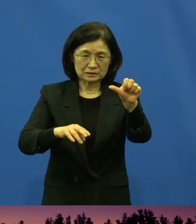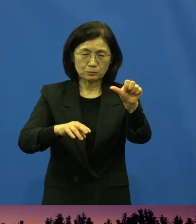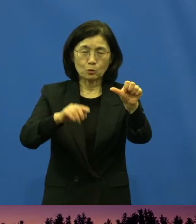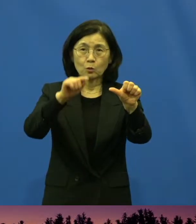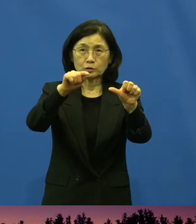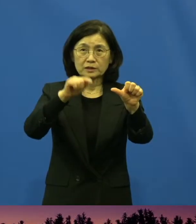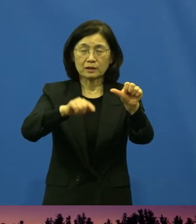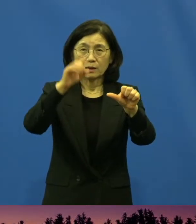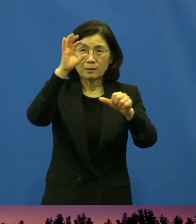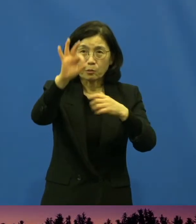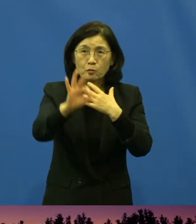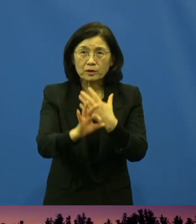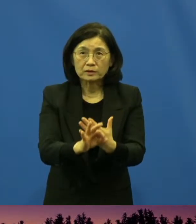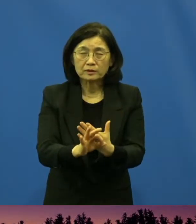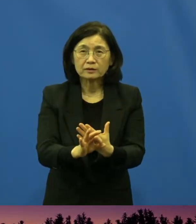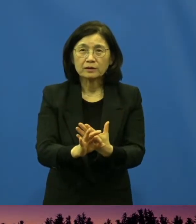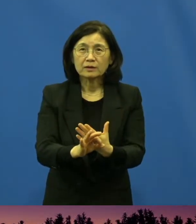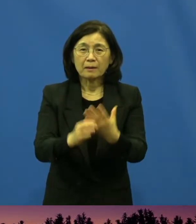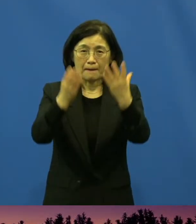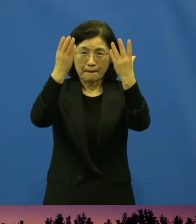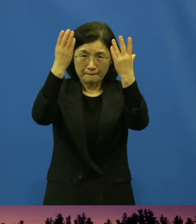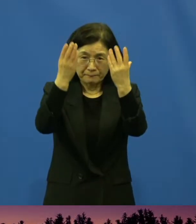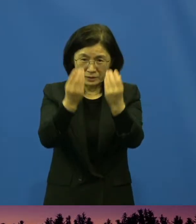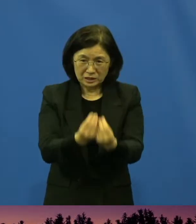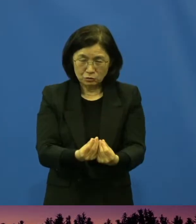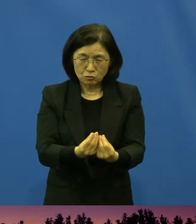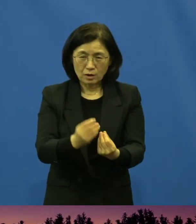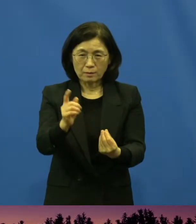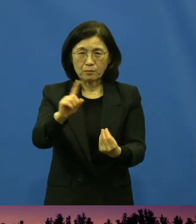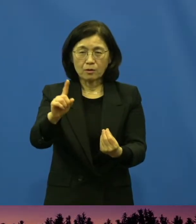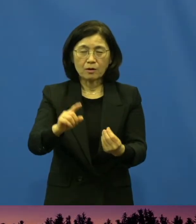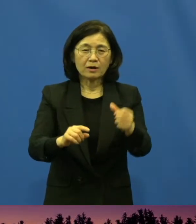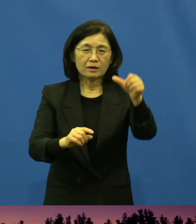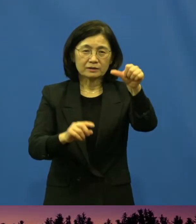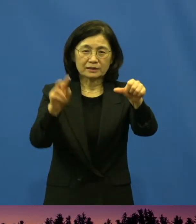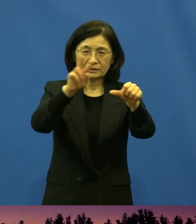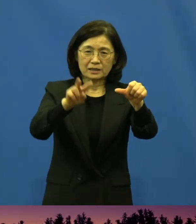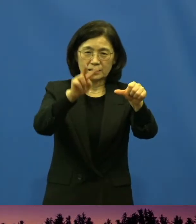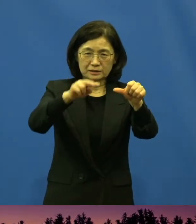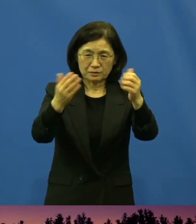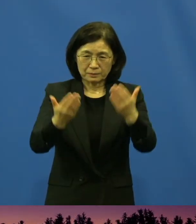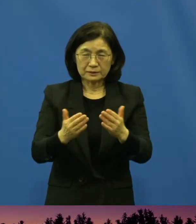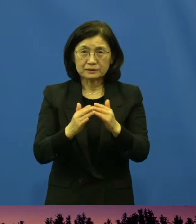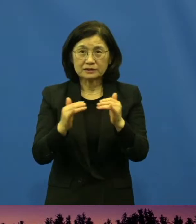보면요, 태도예요. 그걸 보면 5달란트, 2달란트 받은 사람들은